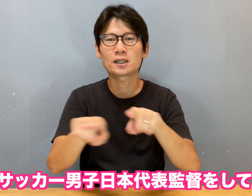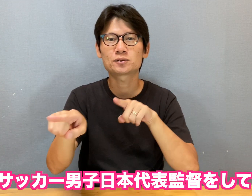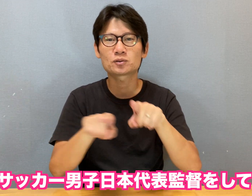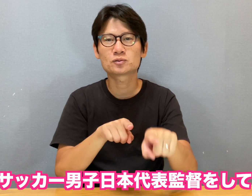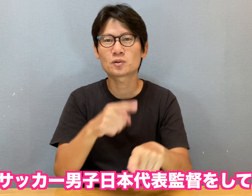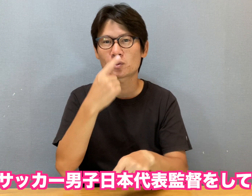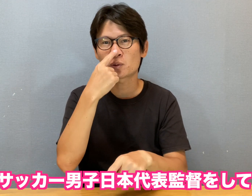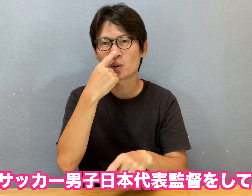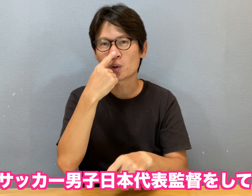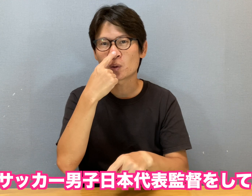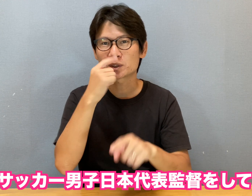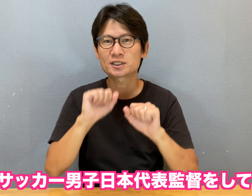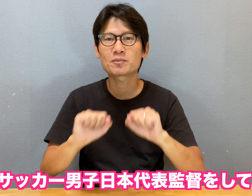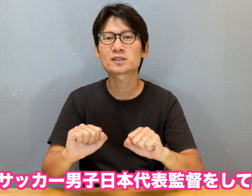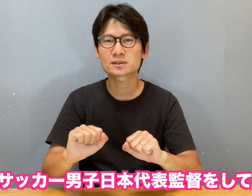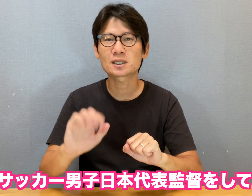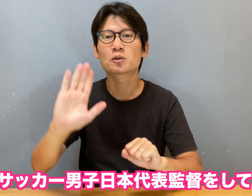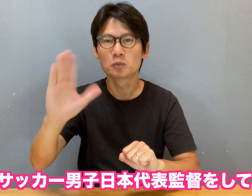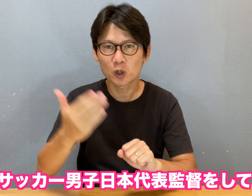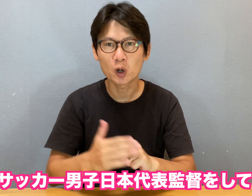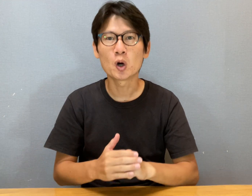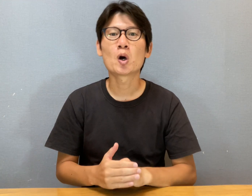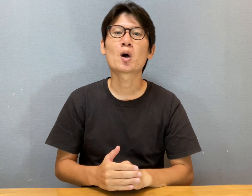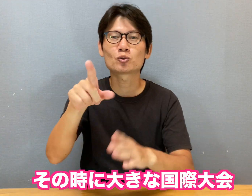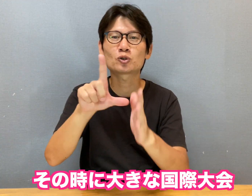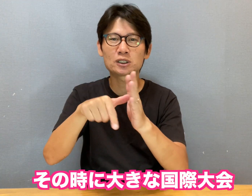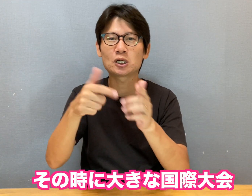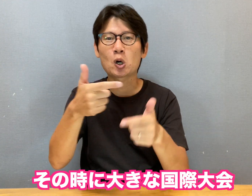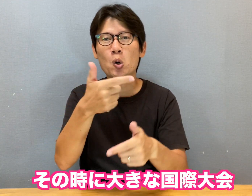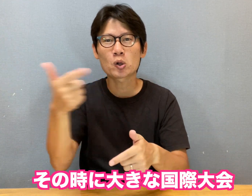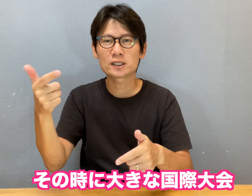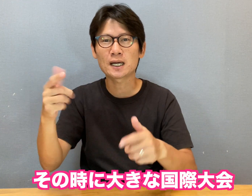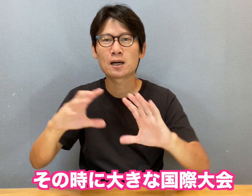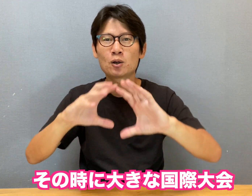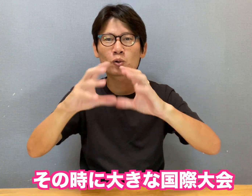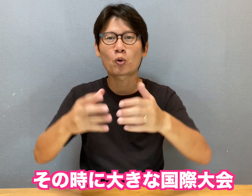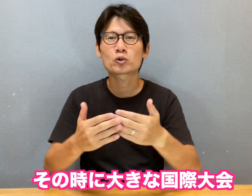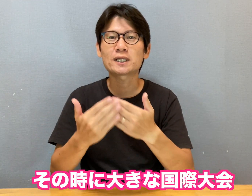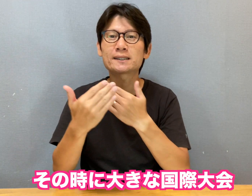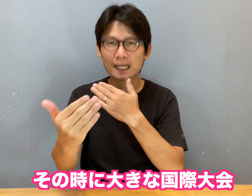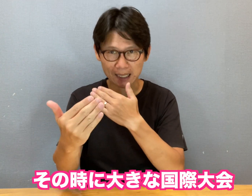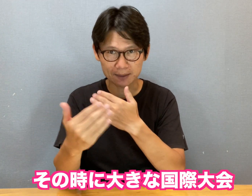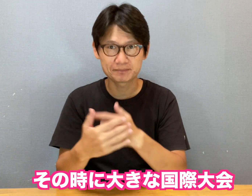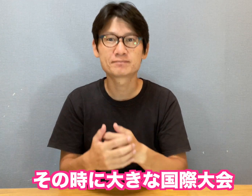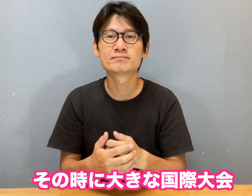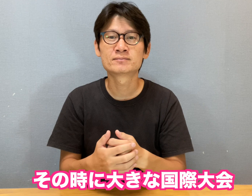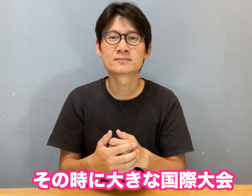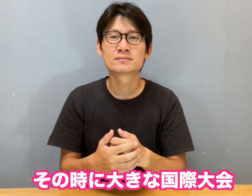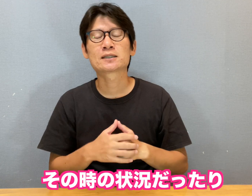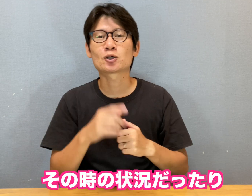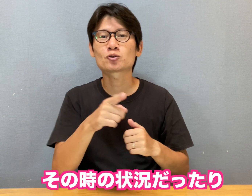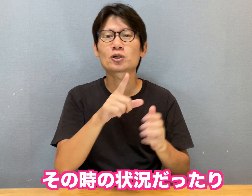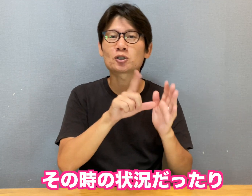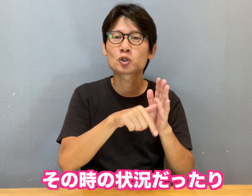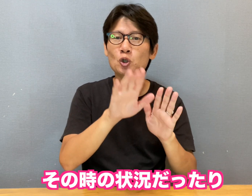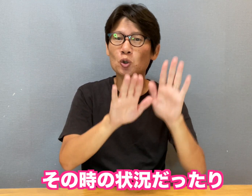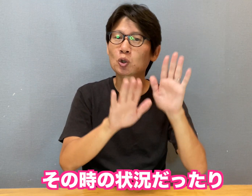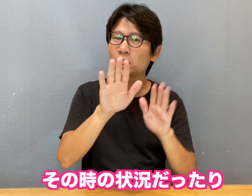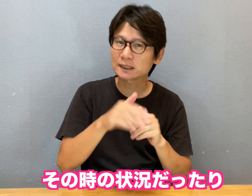督をしてますけども、その時に大きな国際大会、その時の状況だった